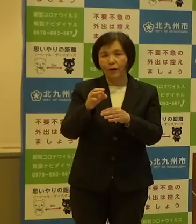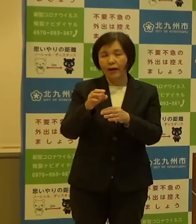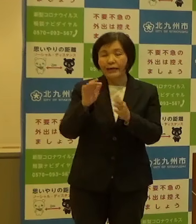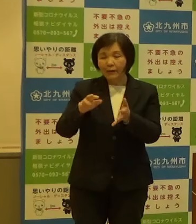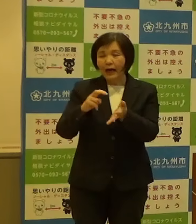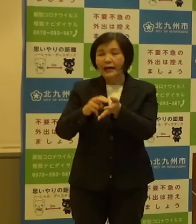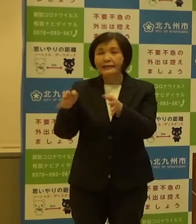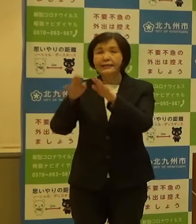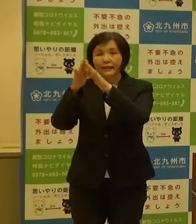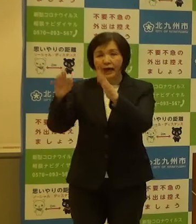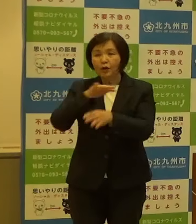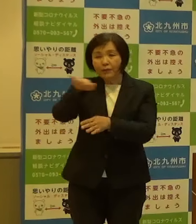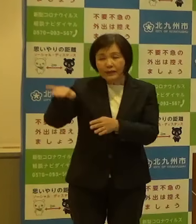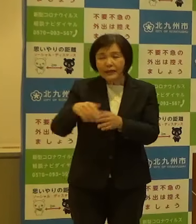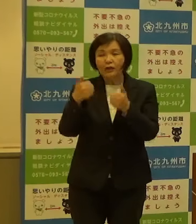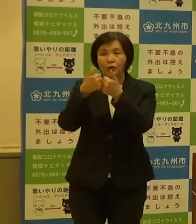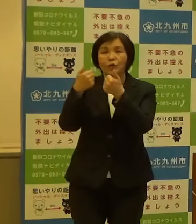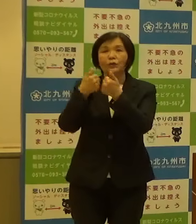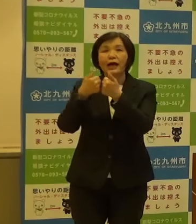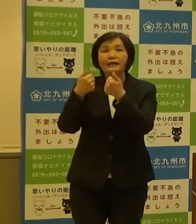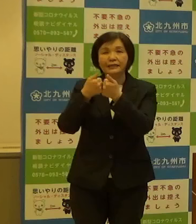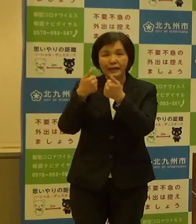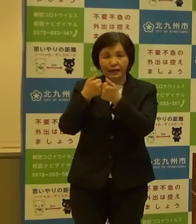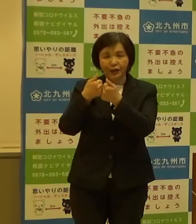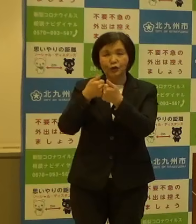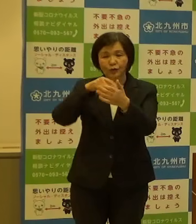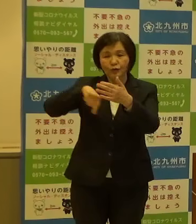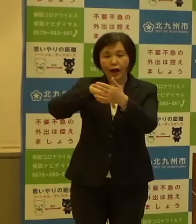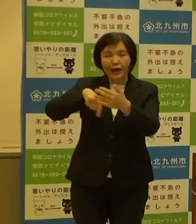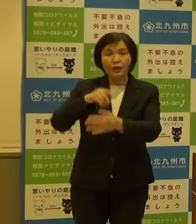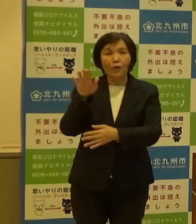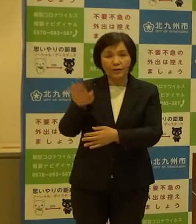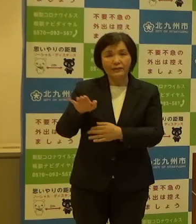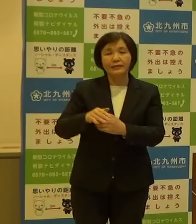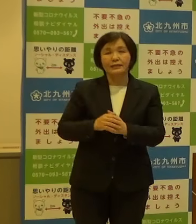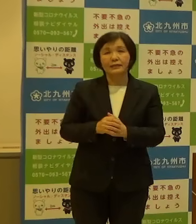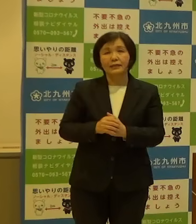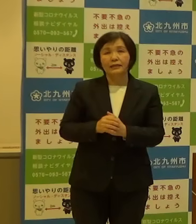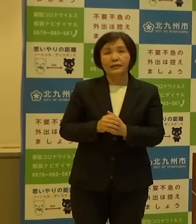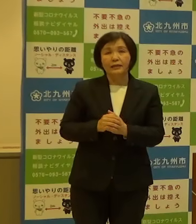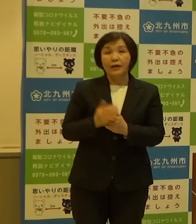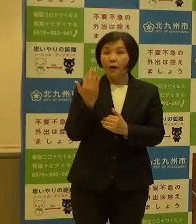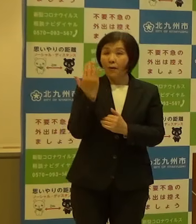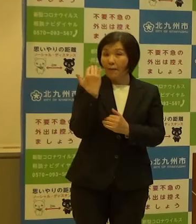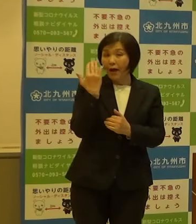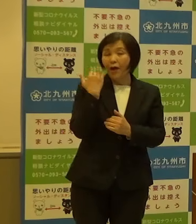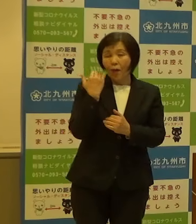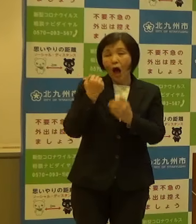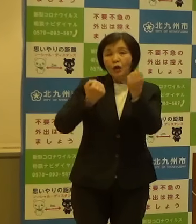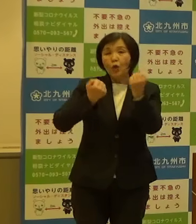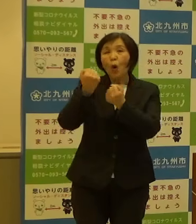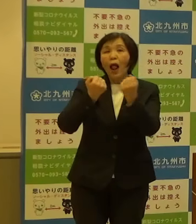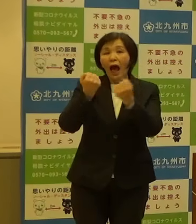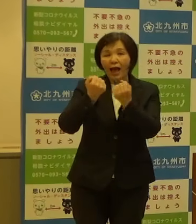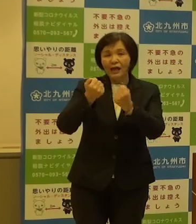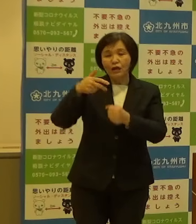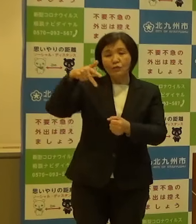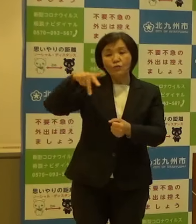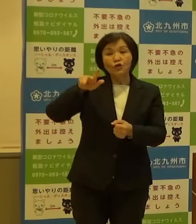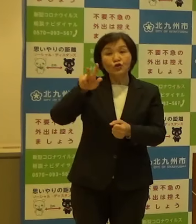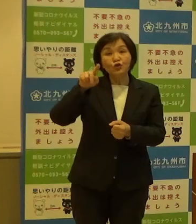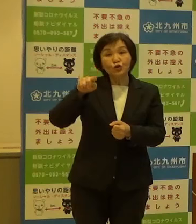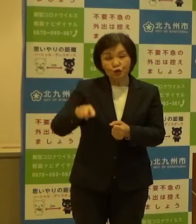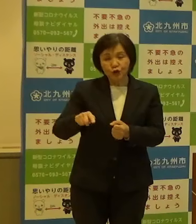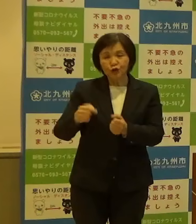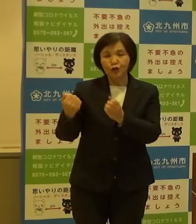談をしている案件でありますので、そういった意味では当時ドライブスルー方式にするのかというご